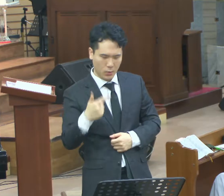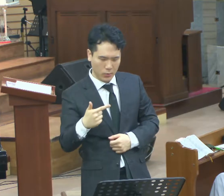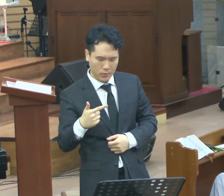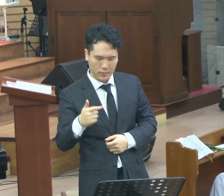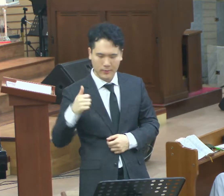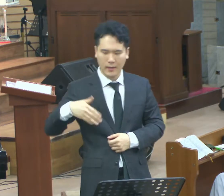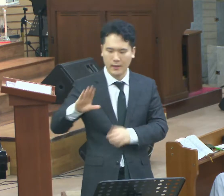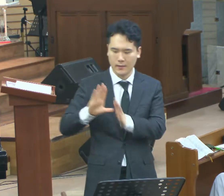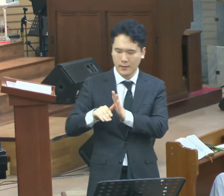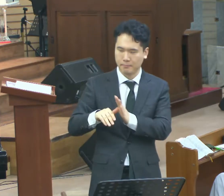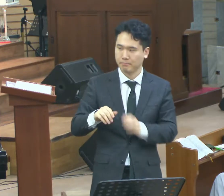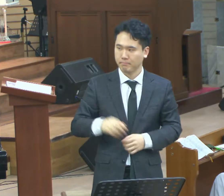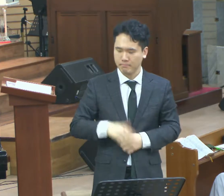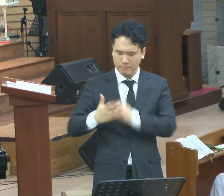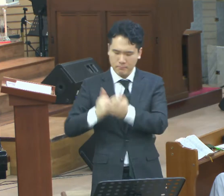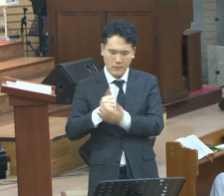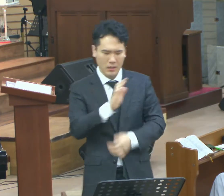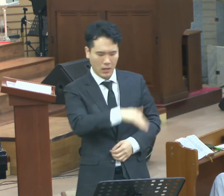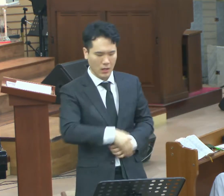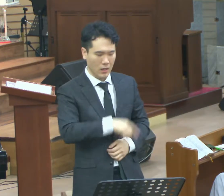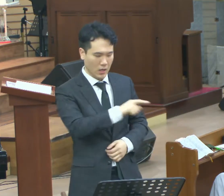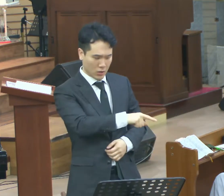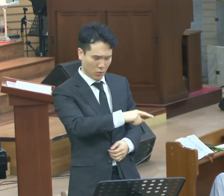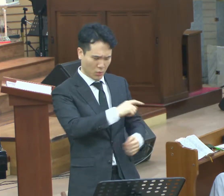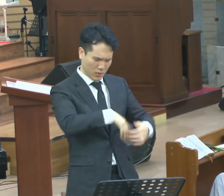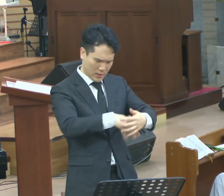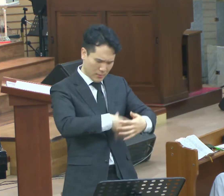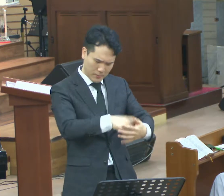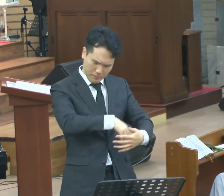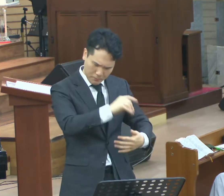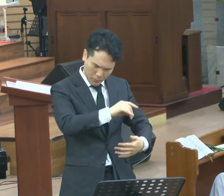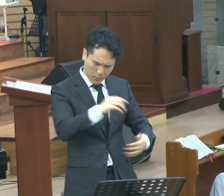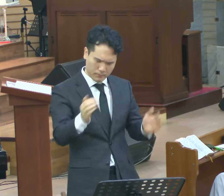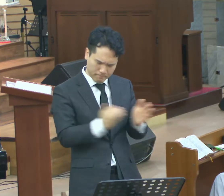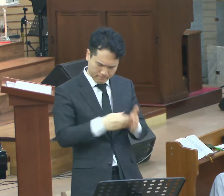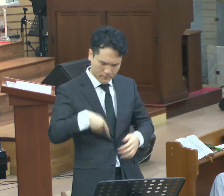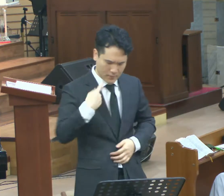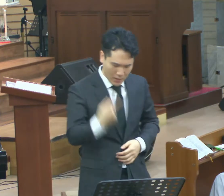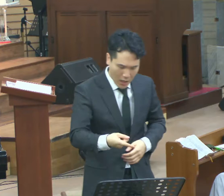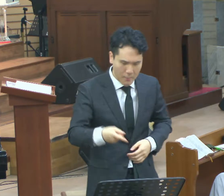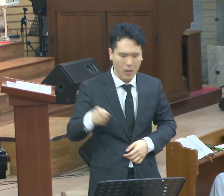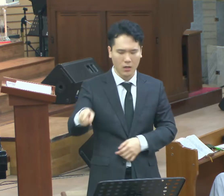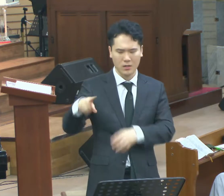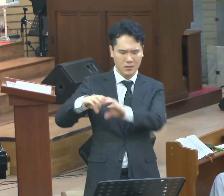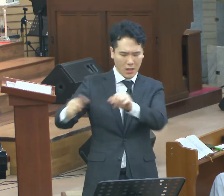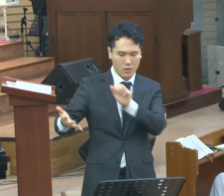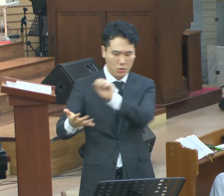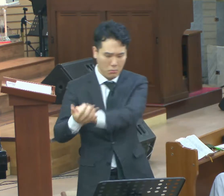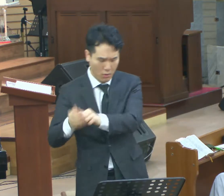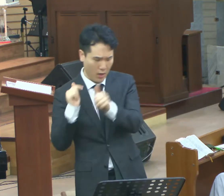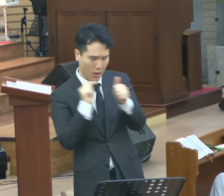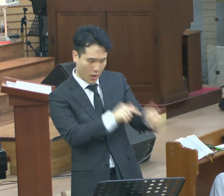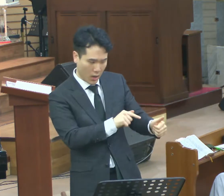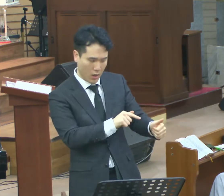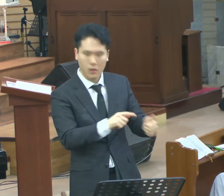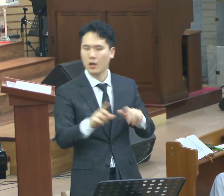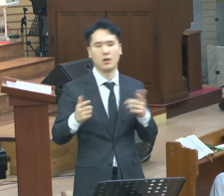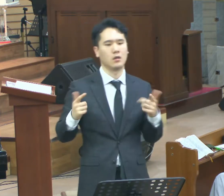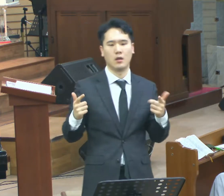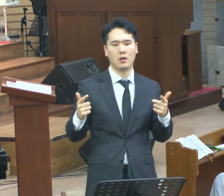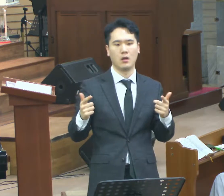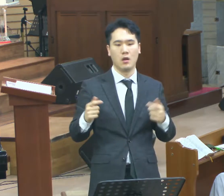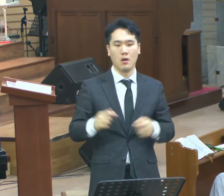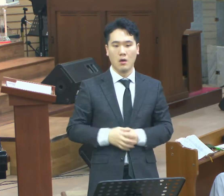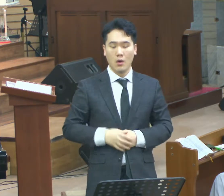뽑아가지고 너희 지파 땅속에 헤브론이 있으면 그때 올라가. 하나님 그러지 않으셨어요. 올라가. 점령해. 그 다음에 제비 뽑아요. 우리가